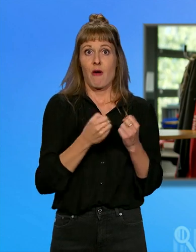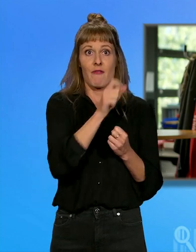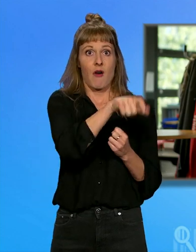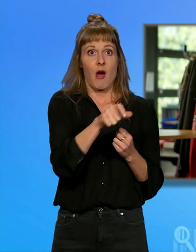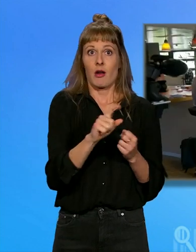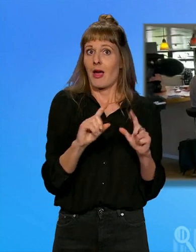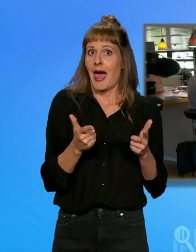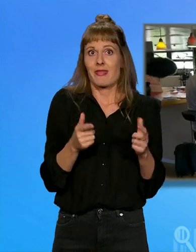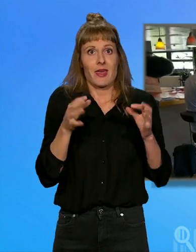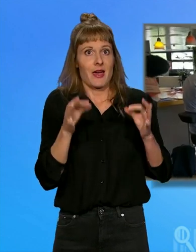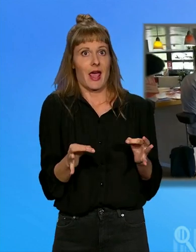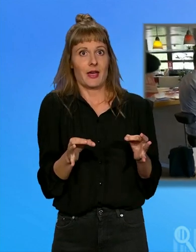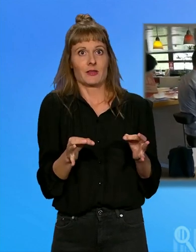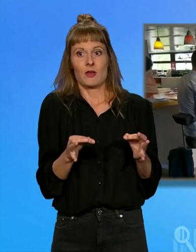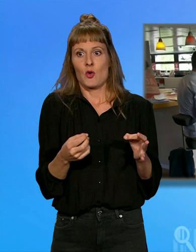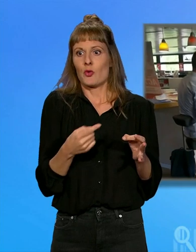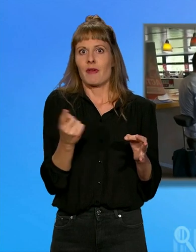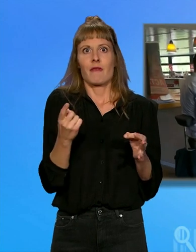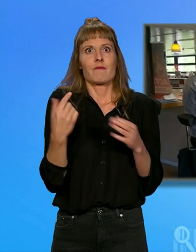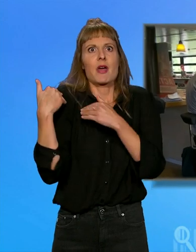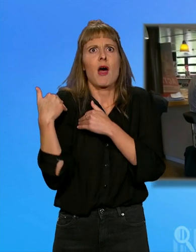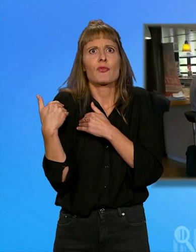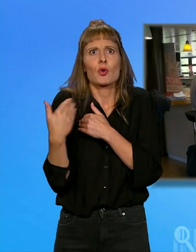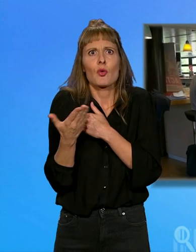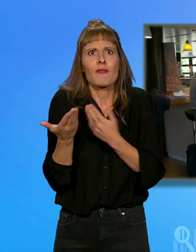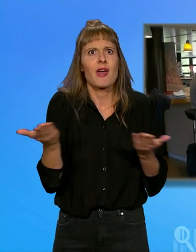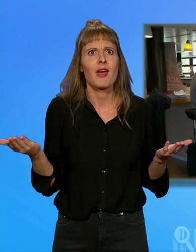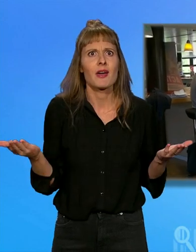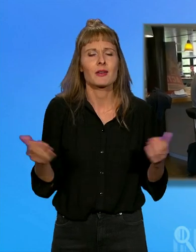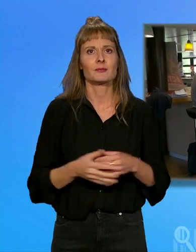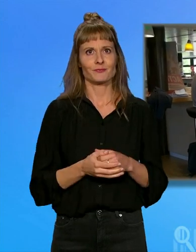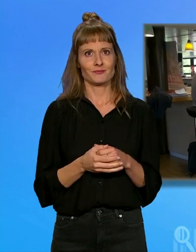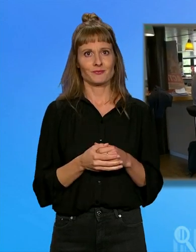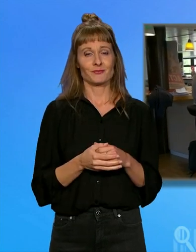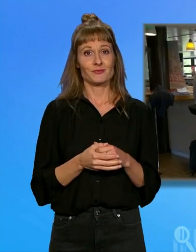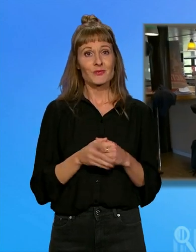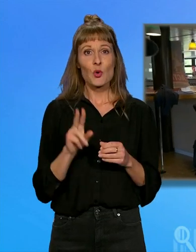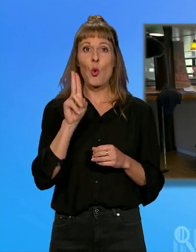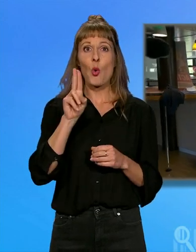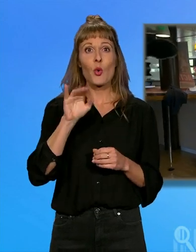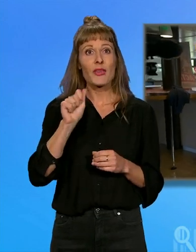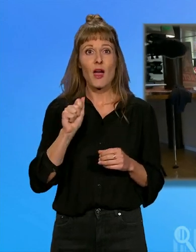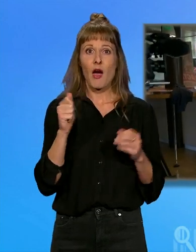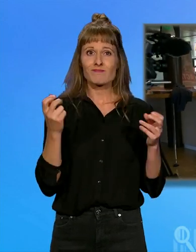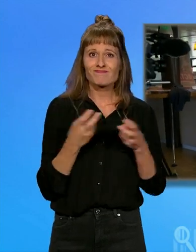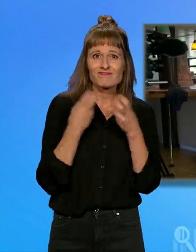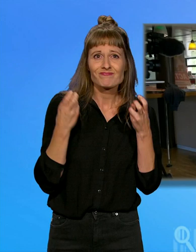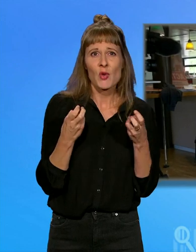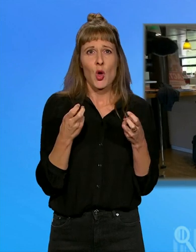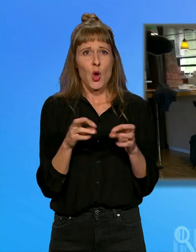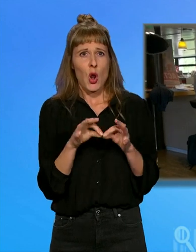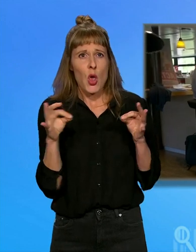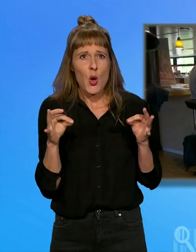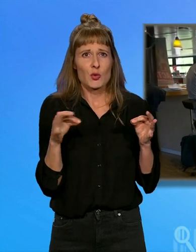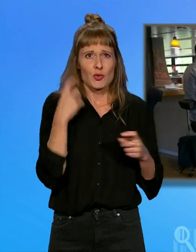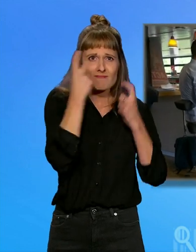Verantwortung übernimmt. Seit Monaten sucht die Unia für ihre Mitglieder nach einer Lösung. Doch DPD will mit der